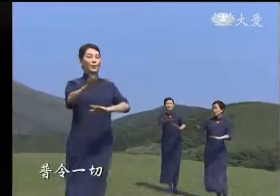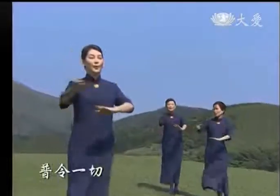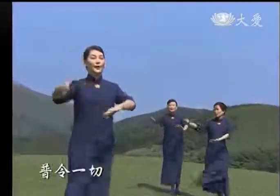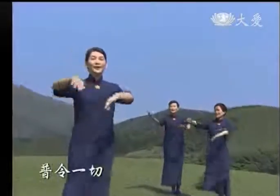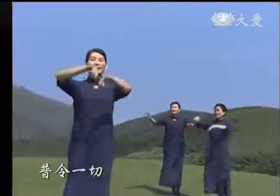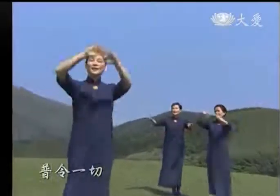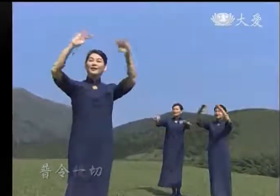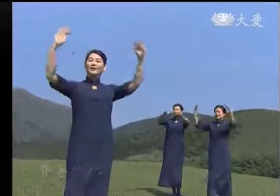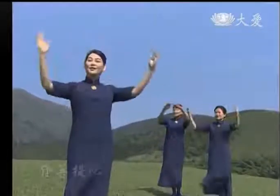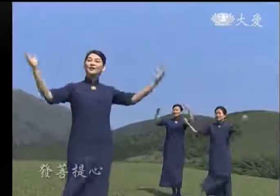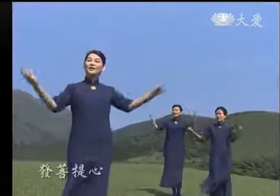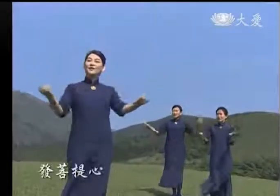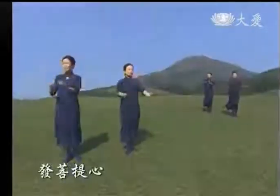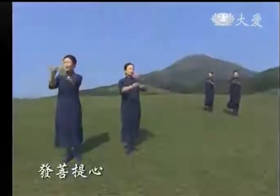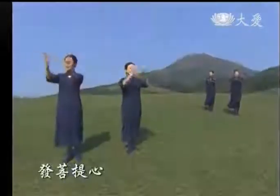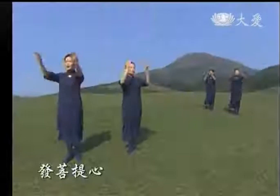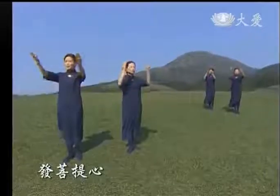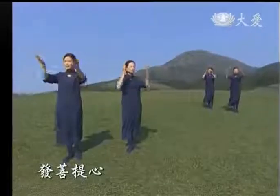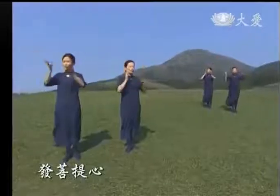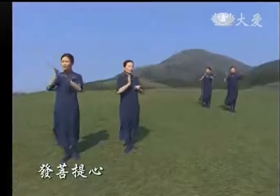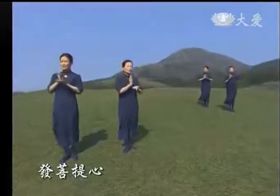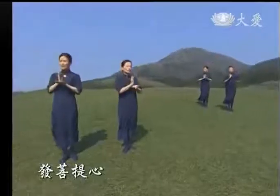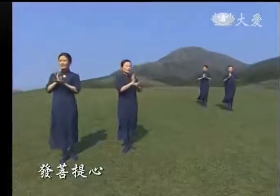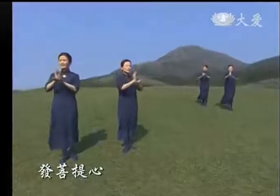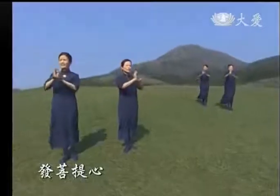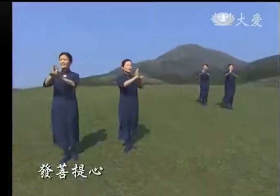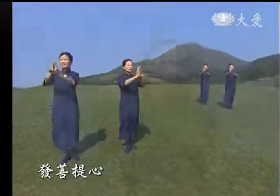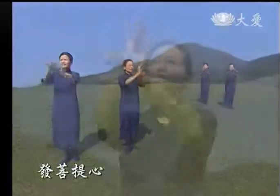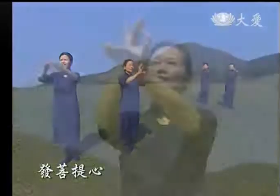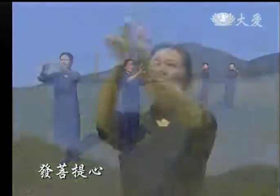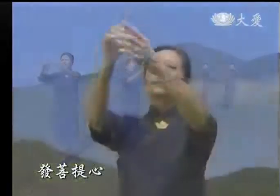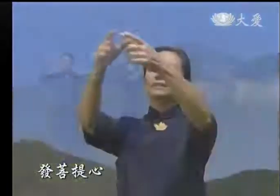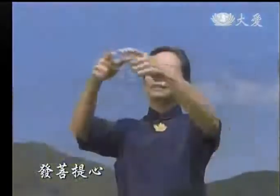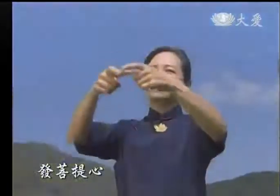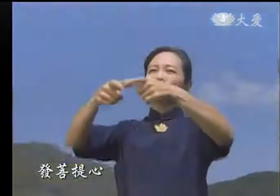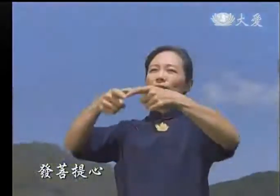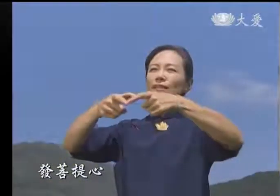护念一切发菩提心，